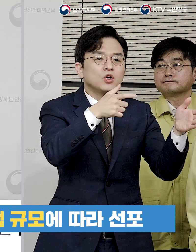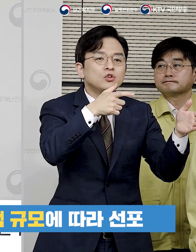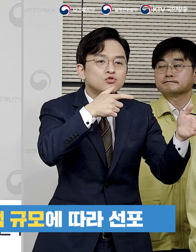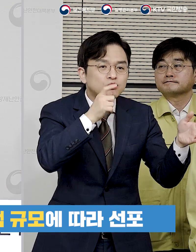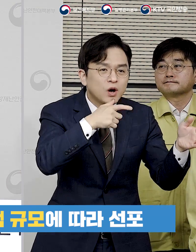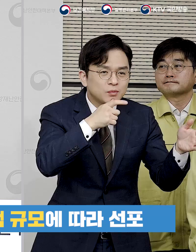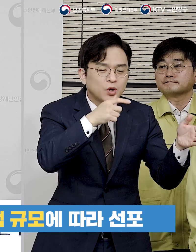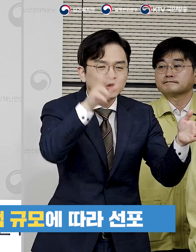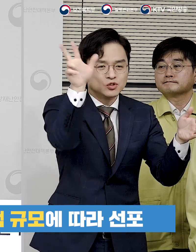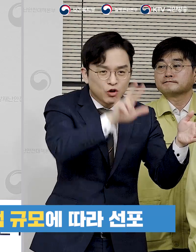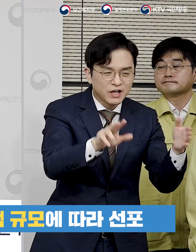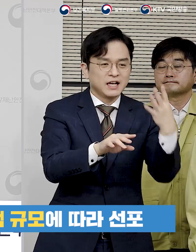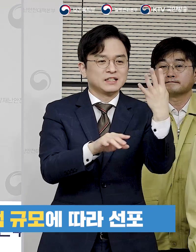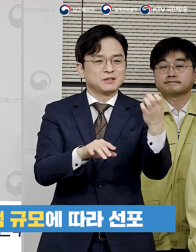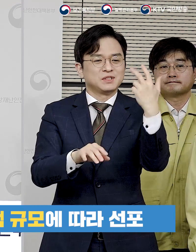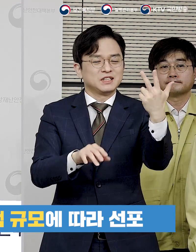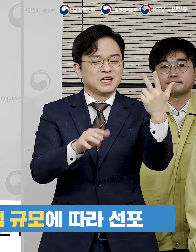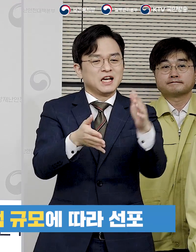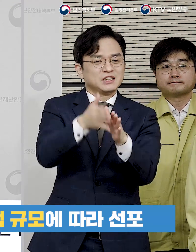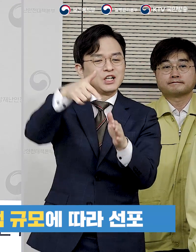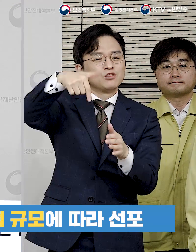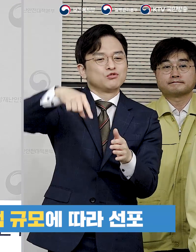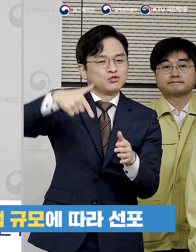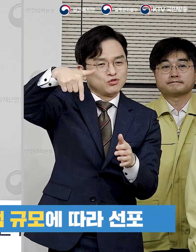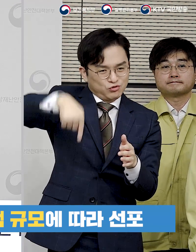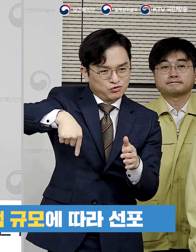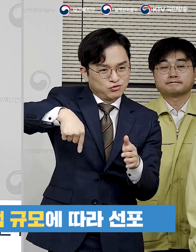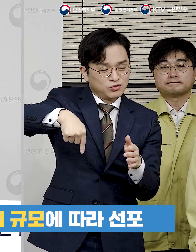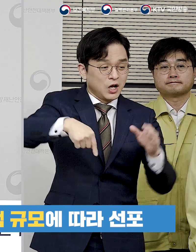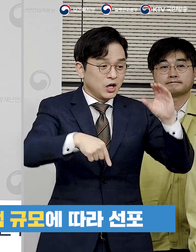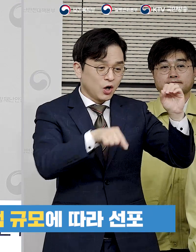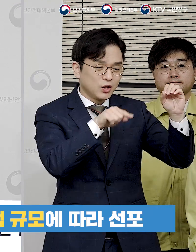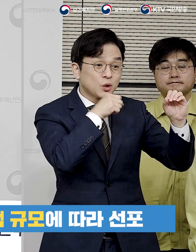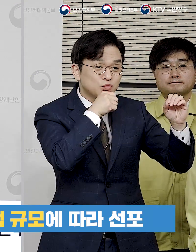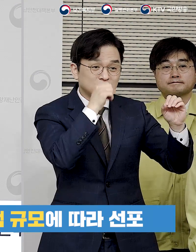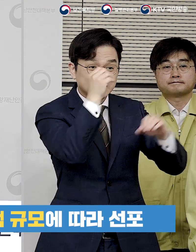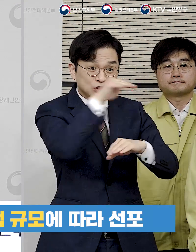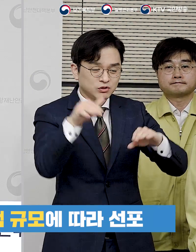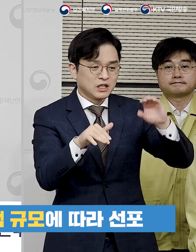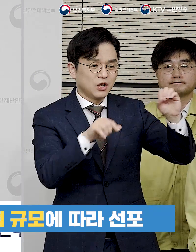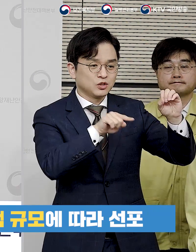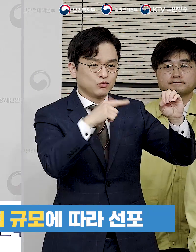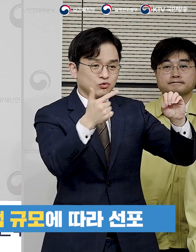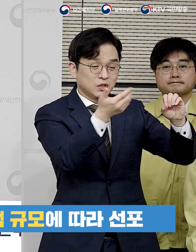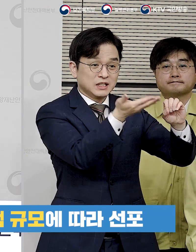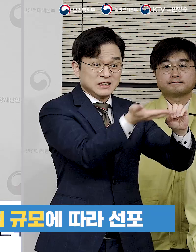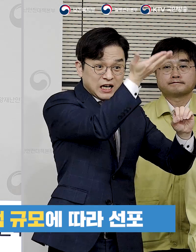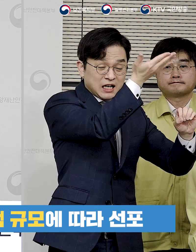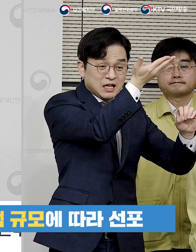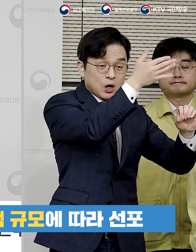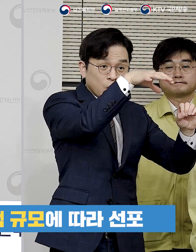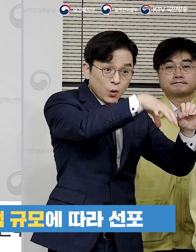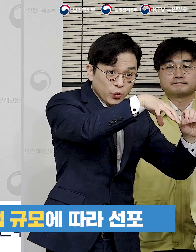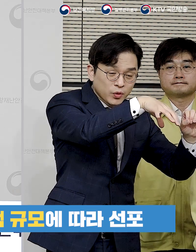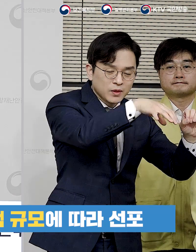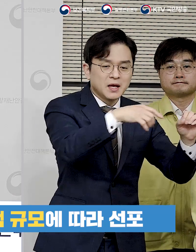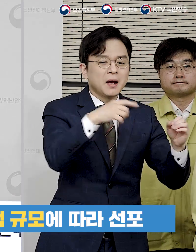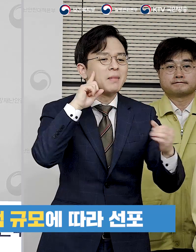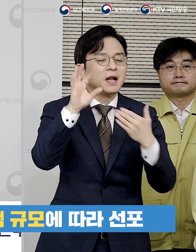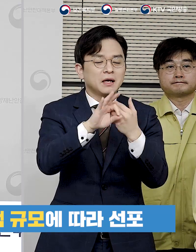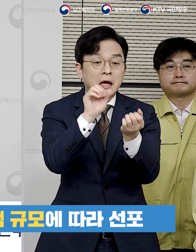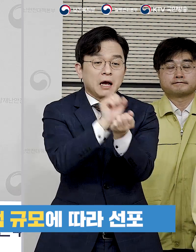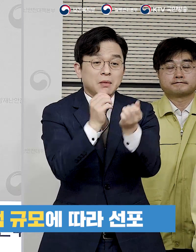0.6 이상인 이제 지자체는 이제 경기, 이제 수원 등 이제 47개의 시군구가 있는데 이런 재정력